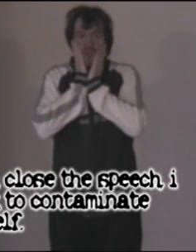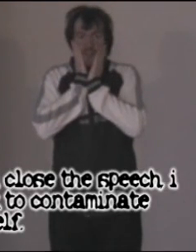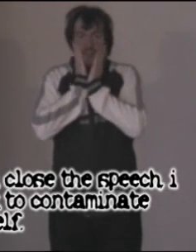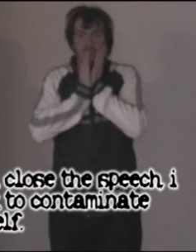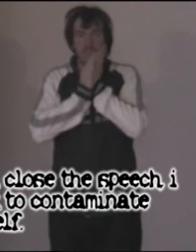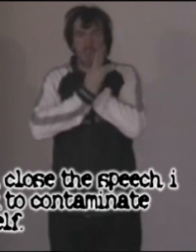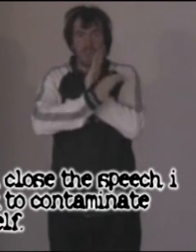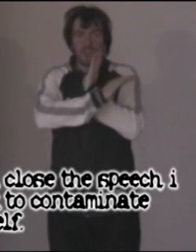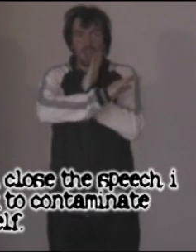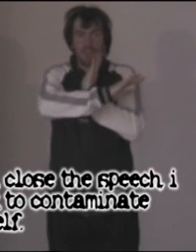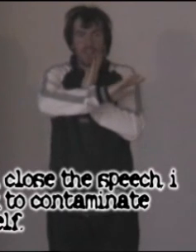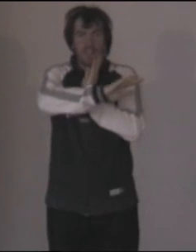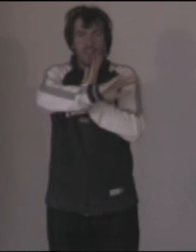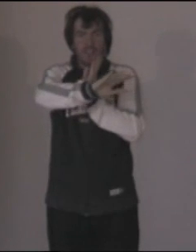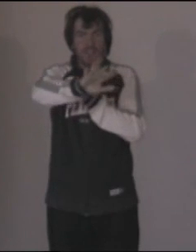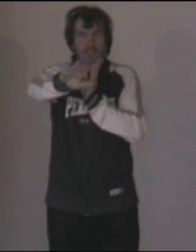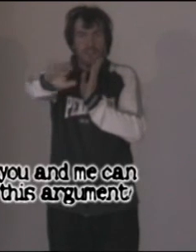Perché questo discorso deve rimanere tra noi.